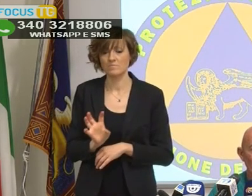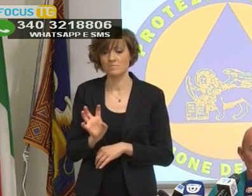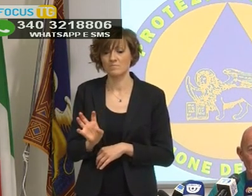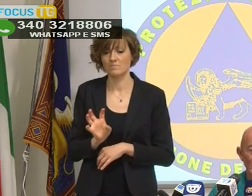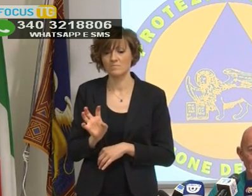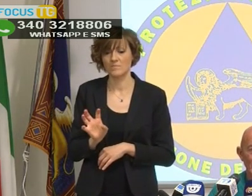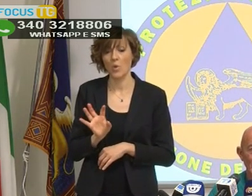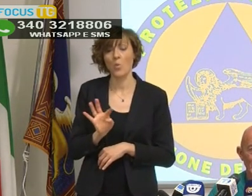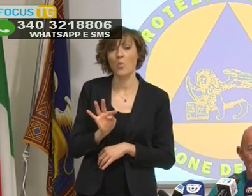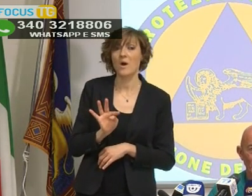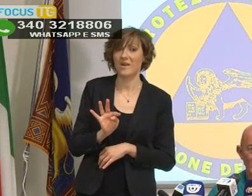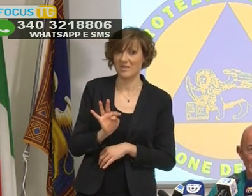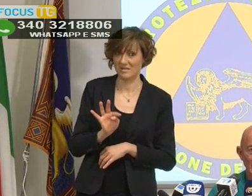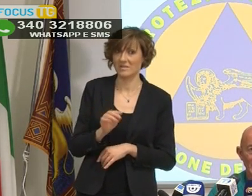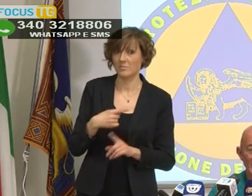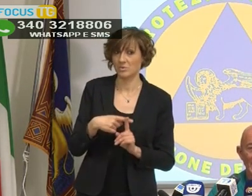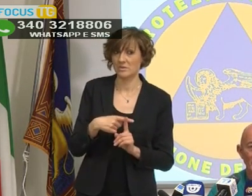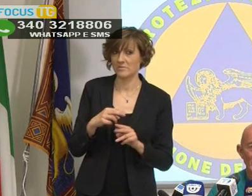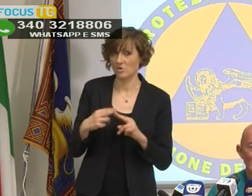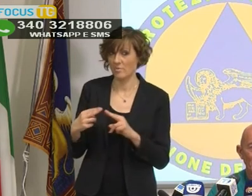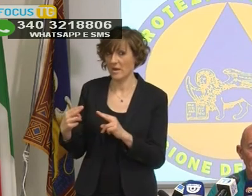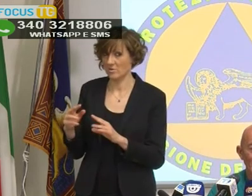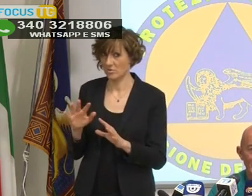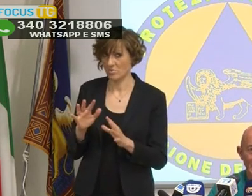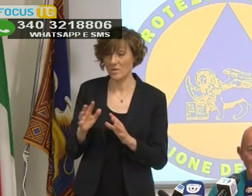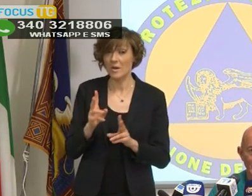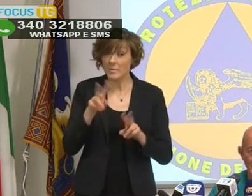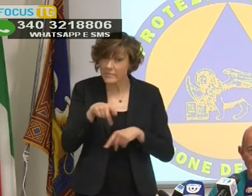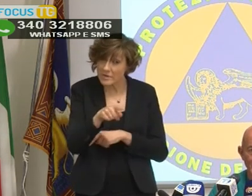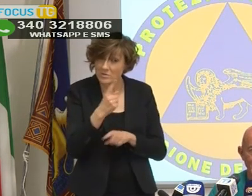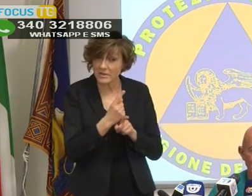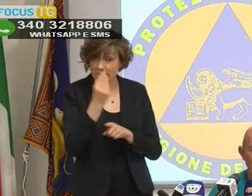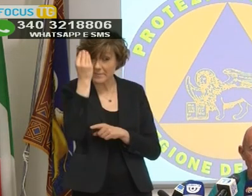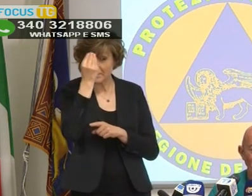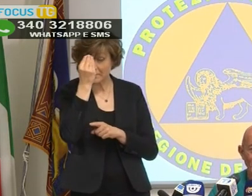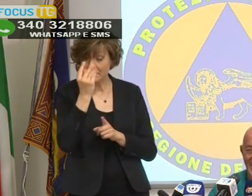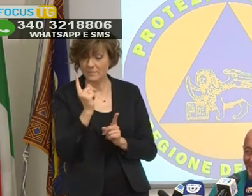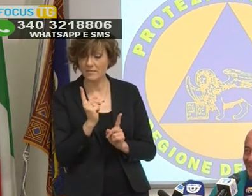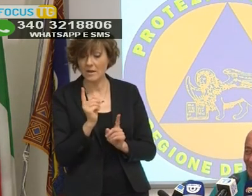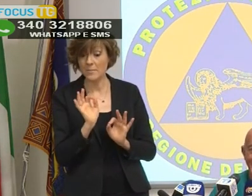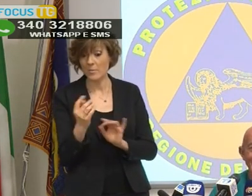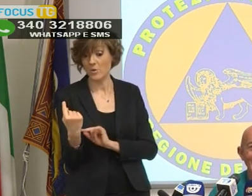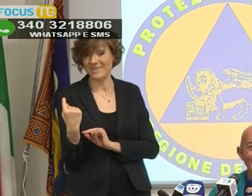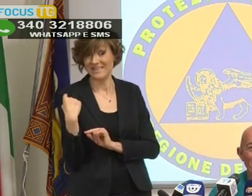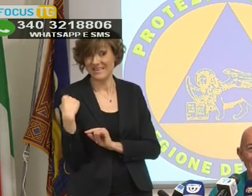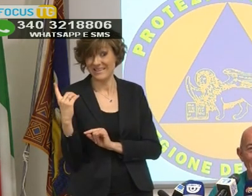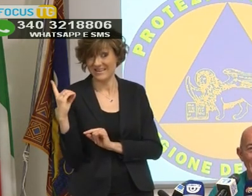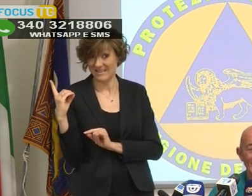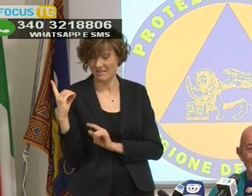intorno a una quarantina di positivi. Tenga presente però che proprio ieri,